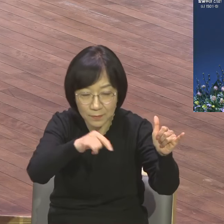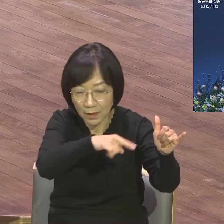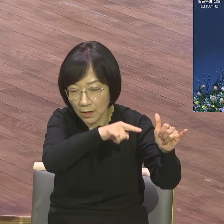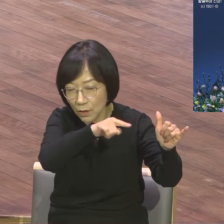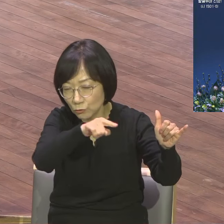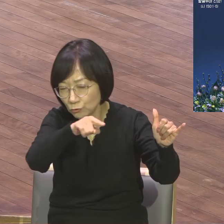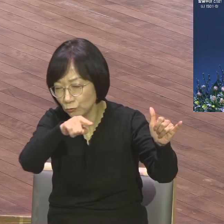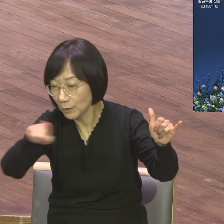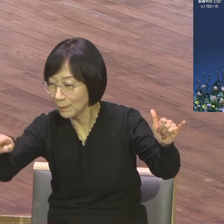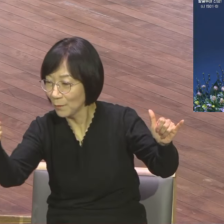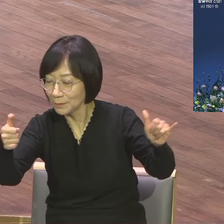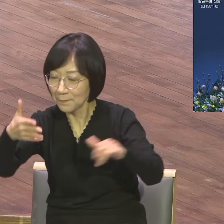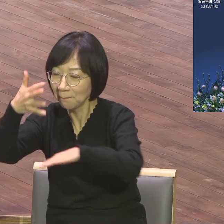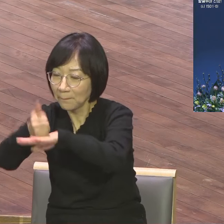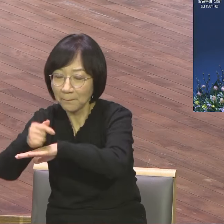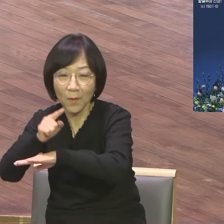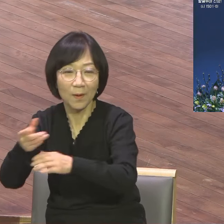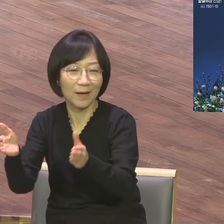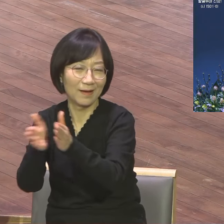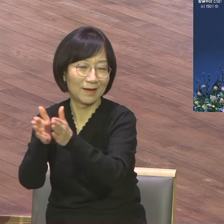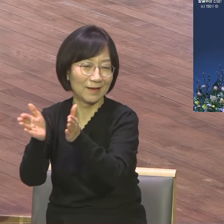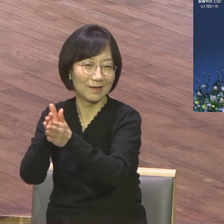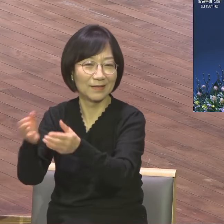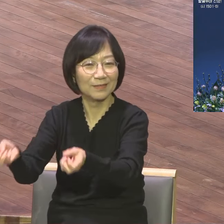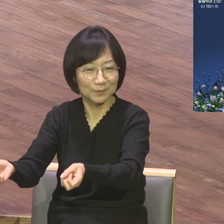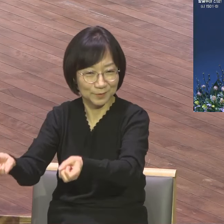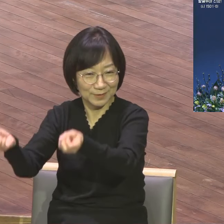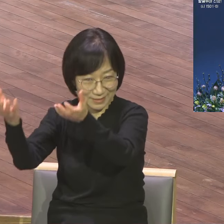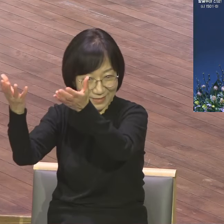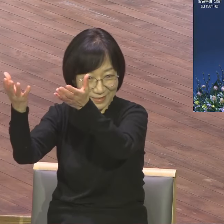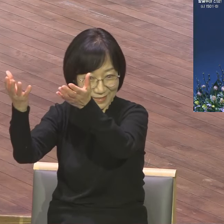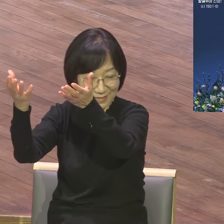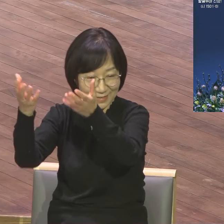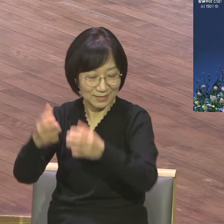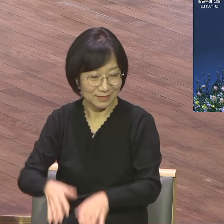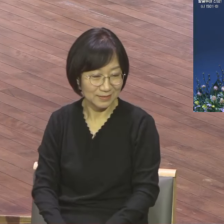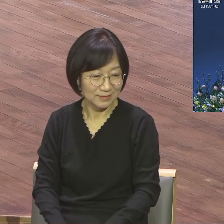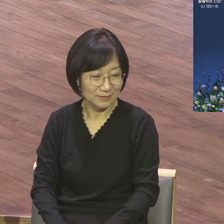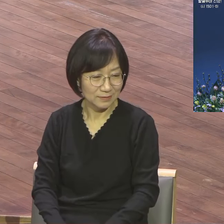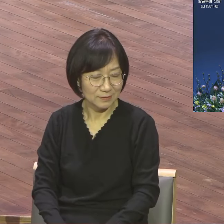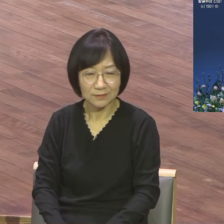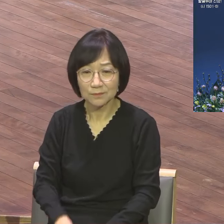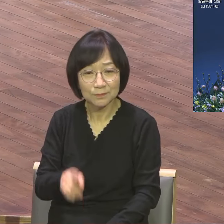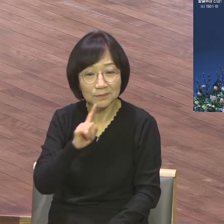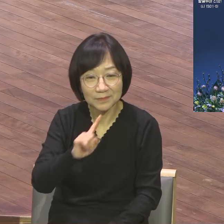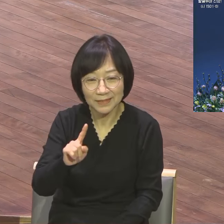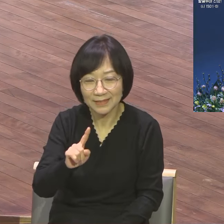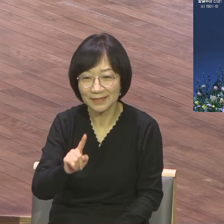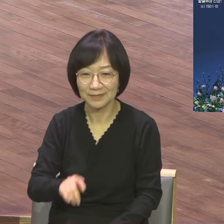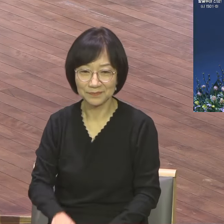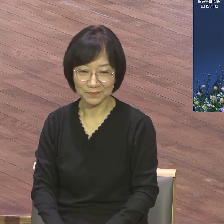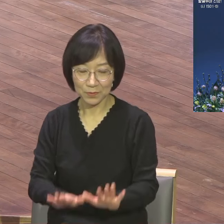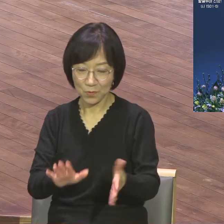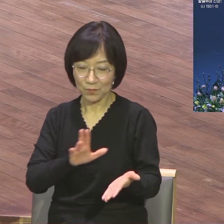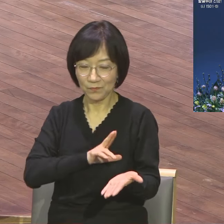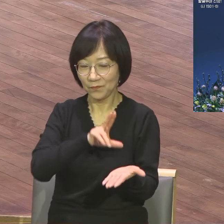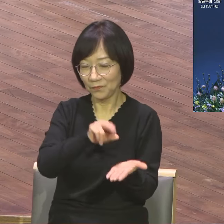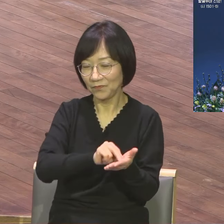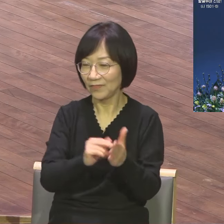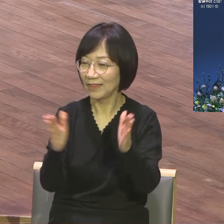할렐루야로 마무리가 되지요. 자, 이것은 무슨 뭘 의미하느냐? 오늘 제목이